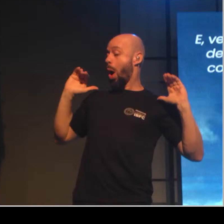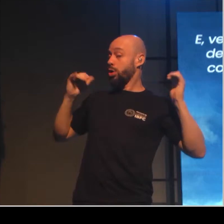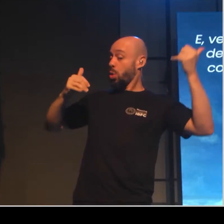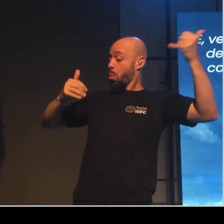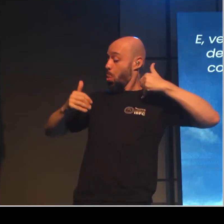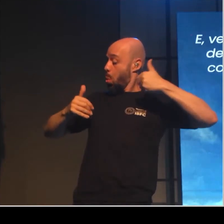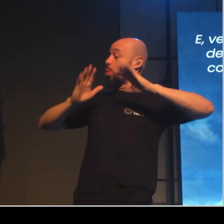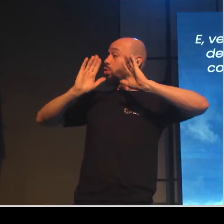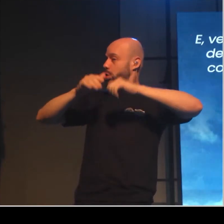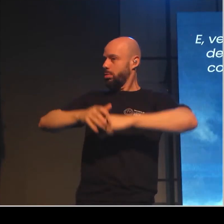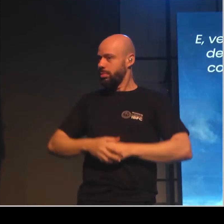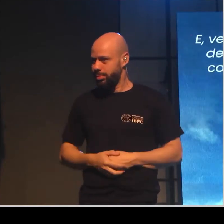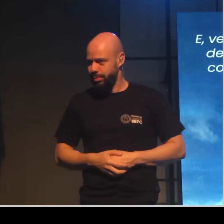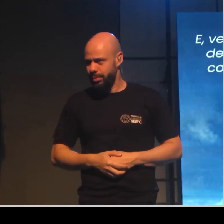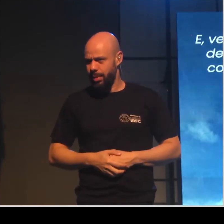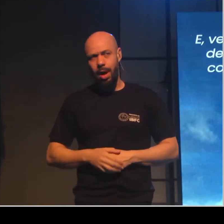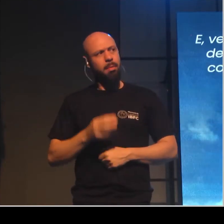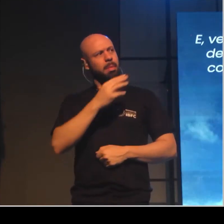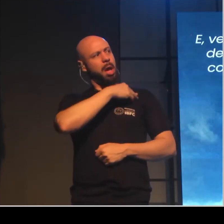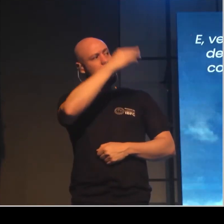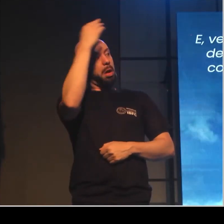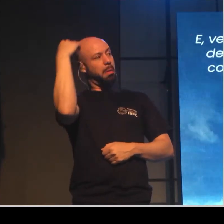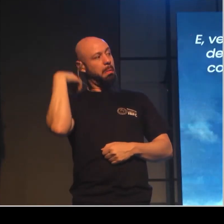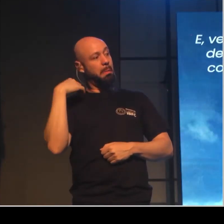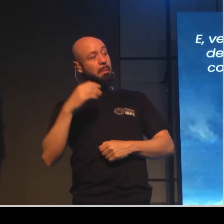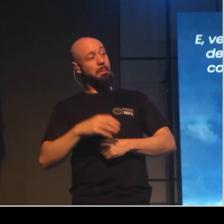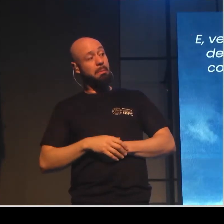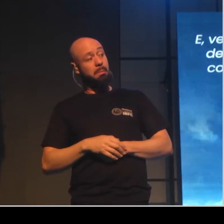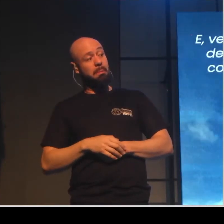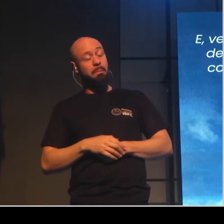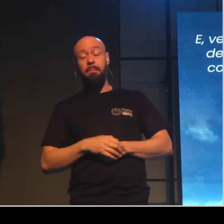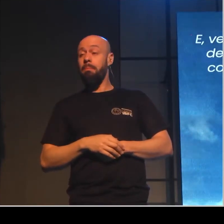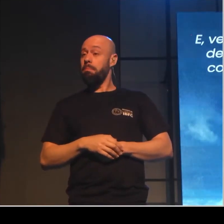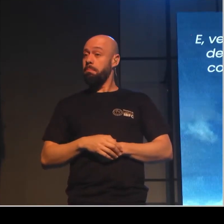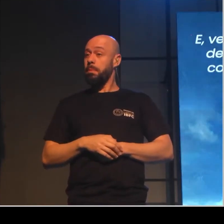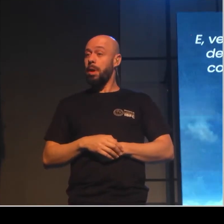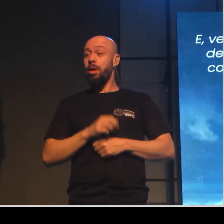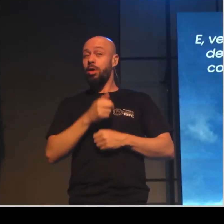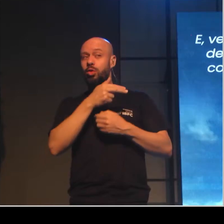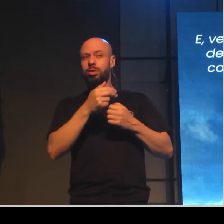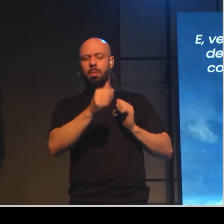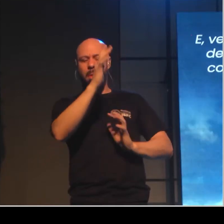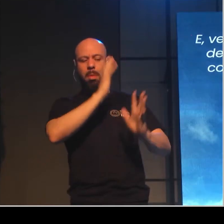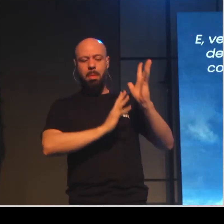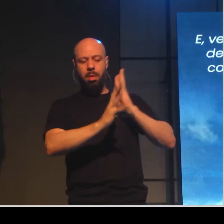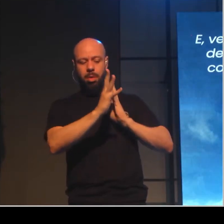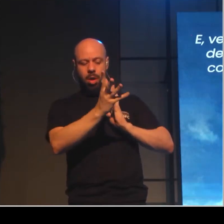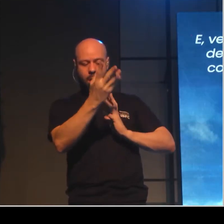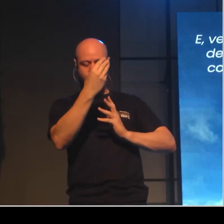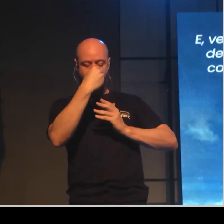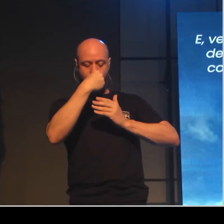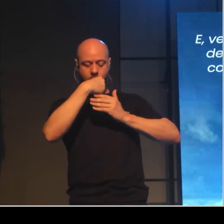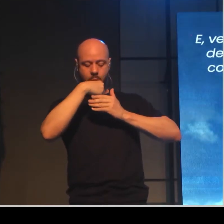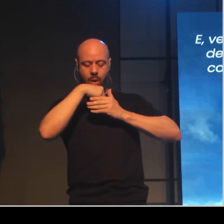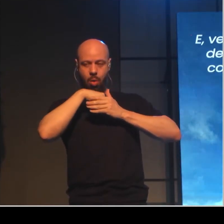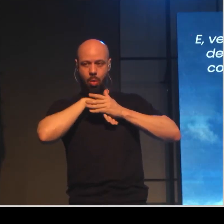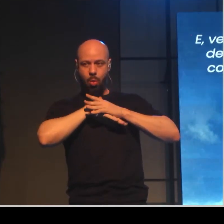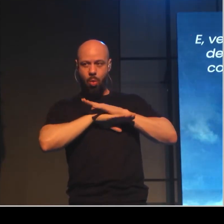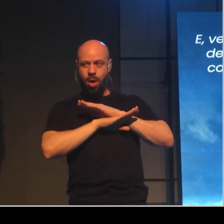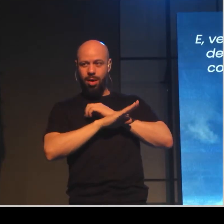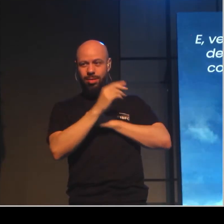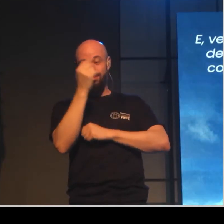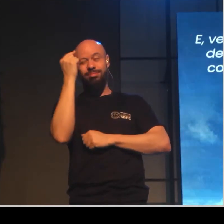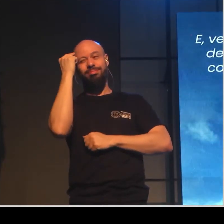pelos pastores. Maria, porém, guardava todas essas palavras, meditando-as